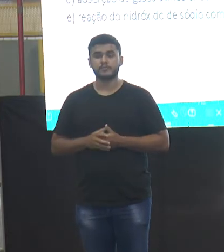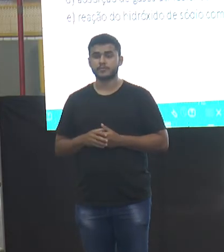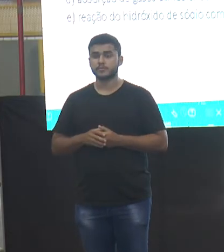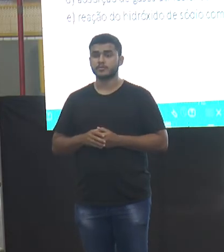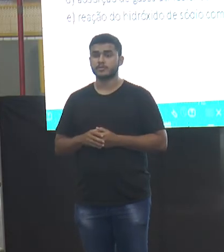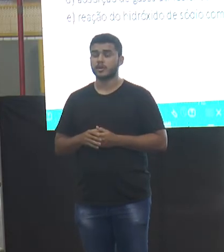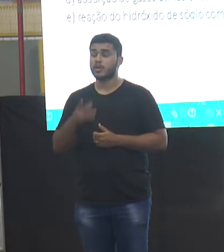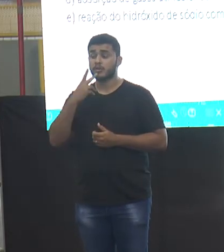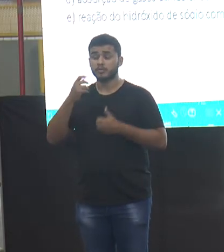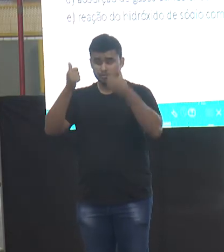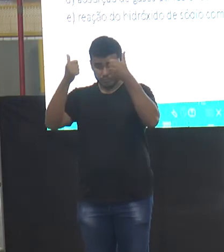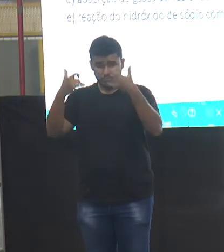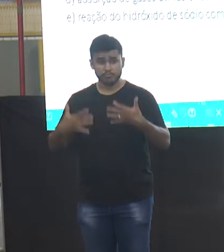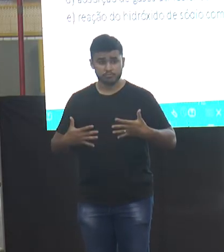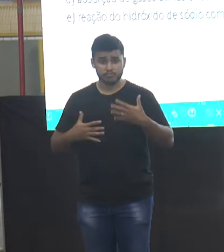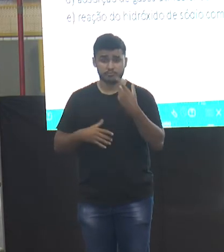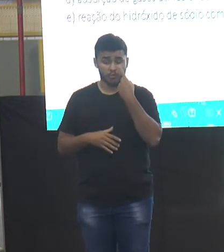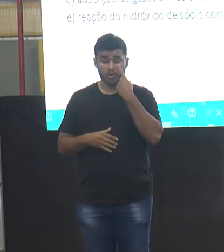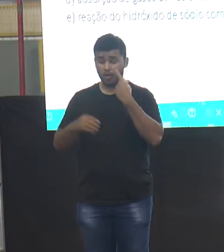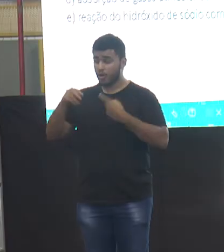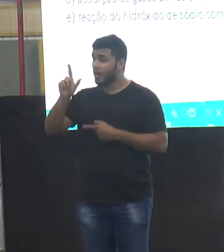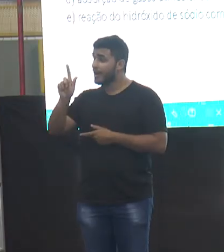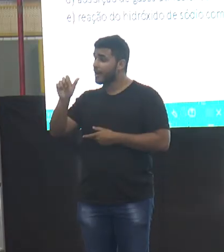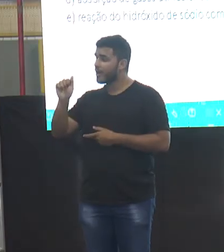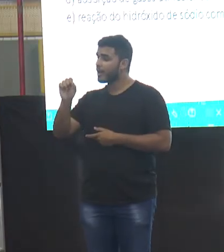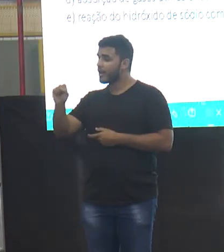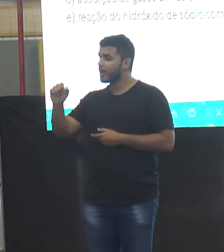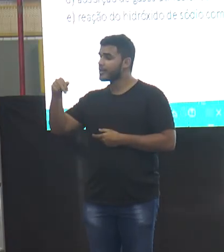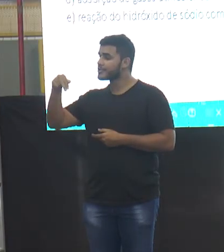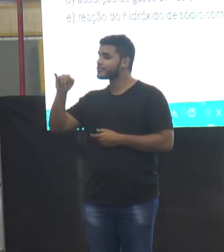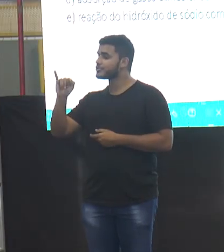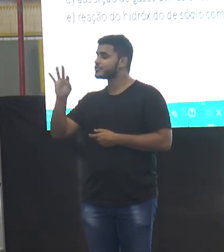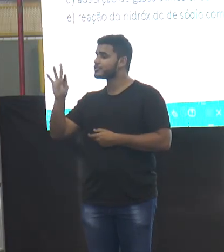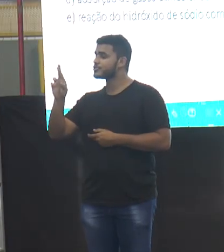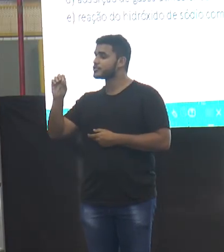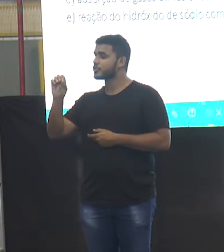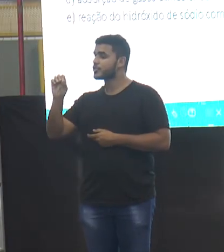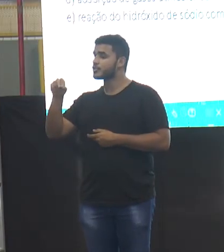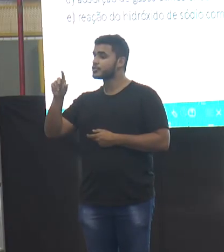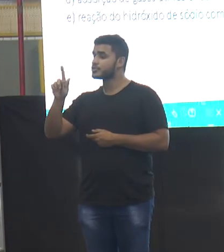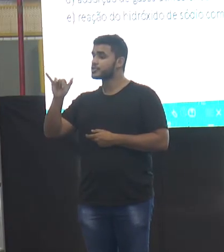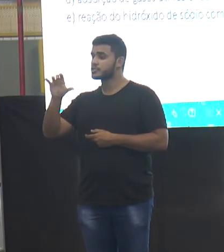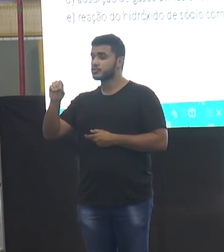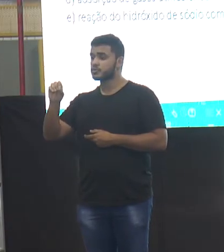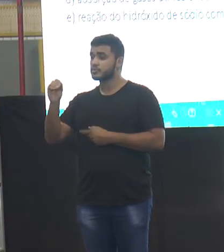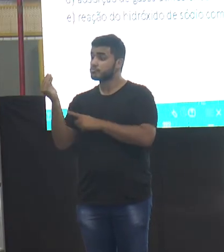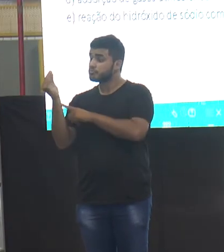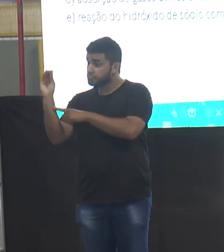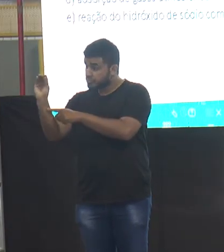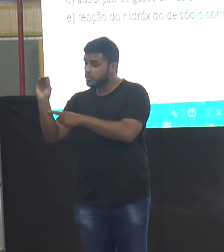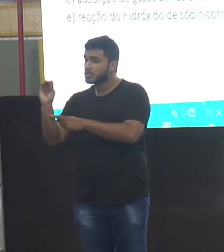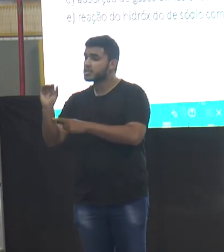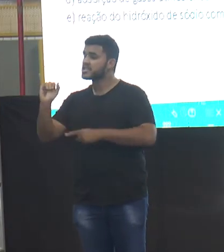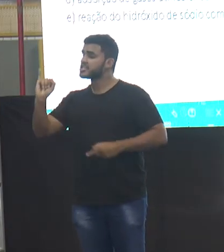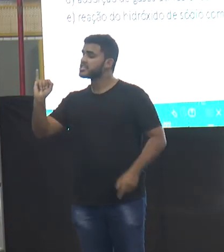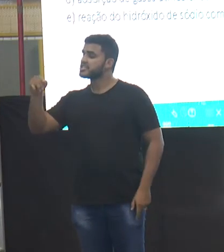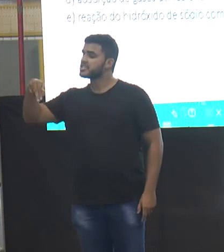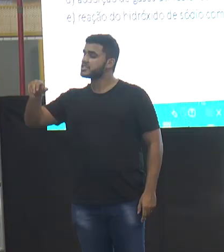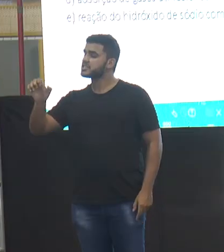Puxa uma setinha e escreve o seguinte: inerte. Faça essa